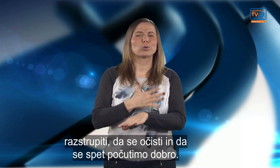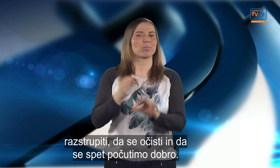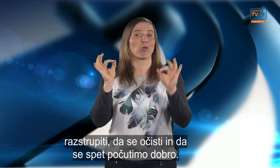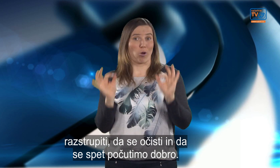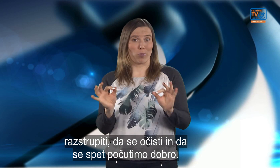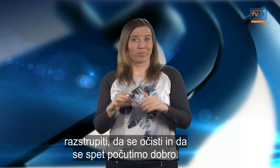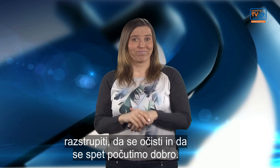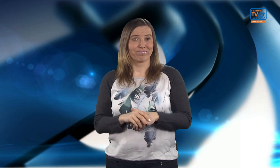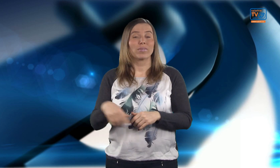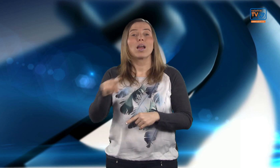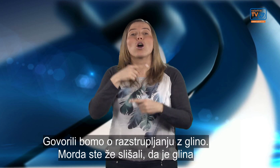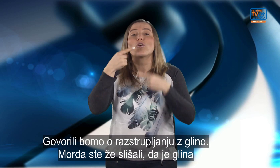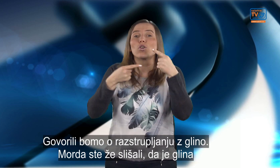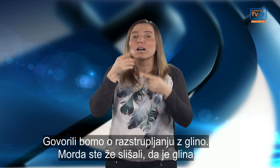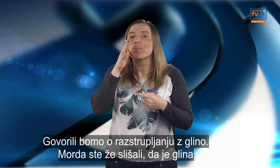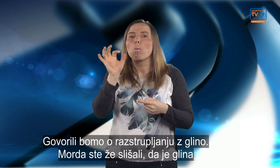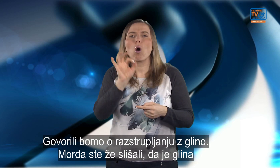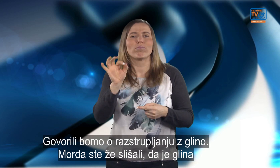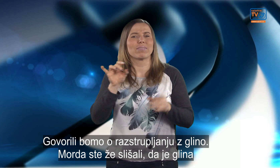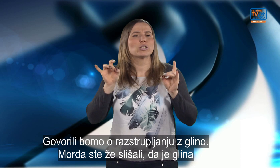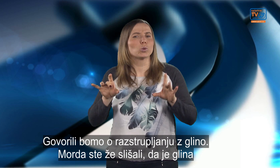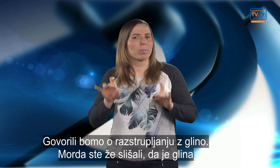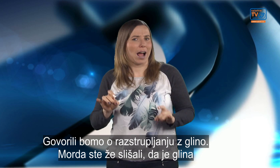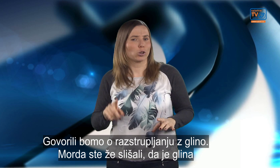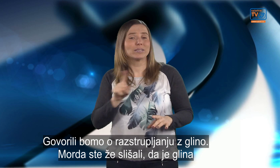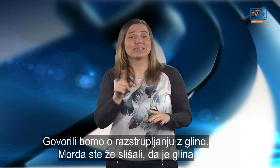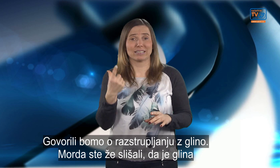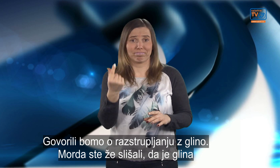dobro. Govorili bomo o razstrupljanju z glino.